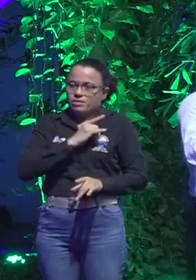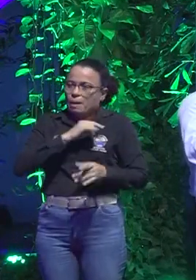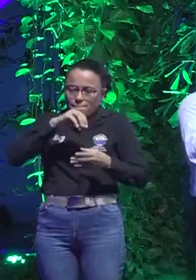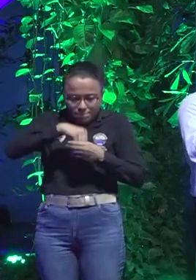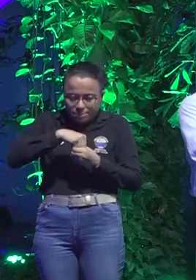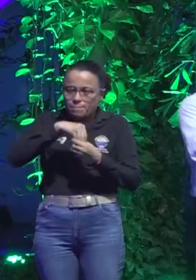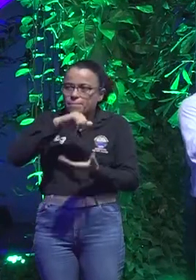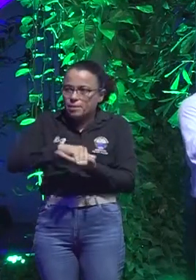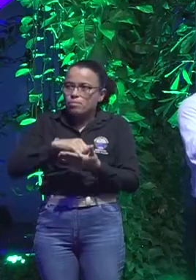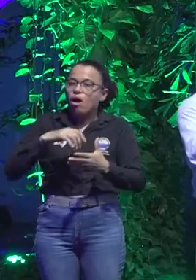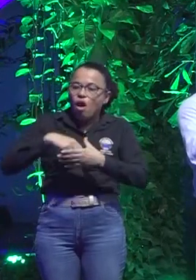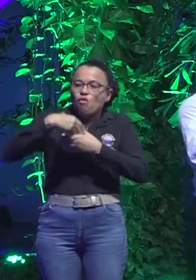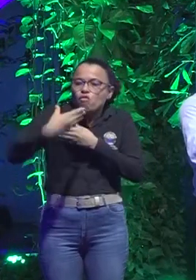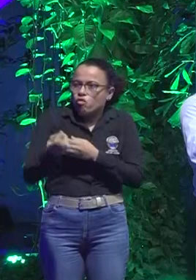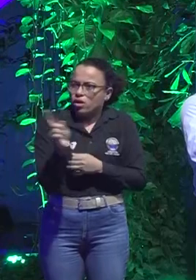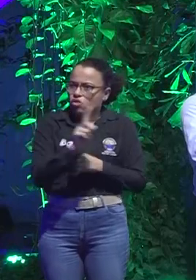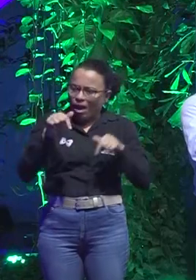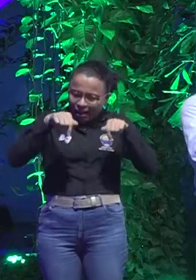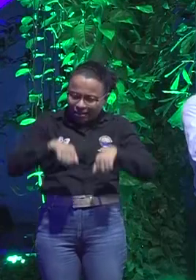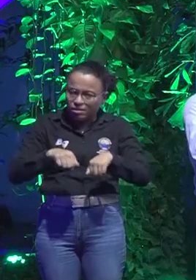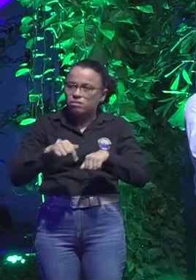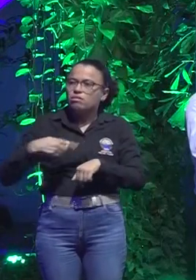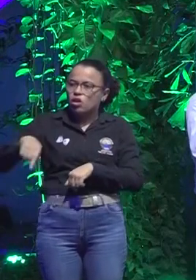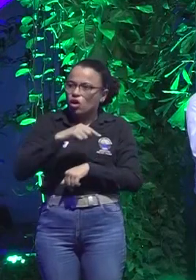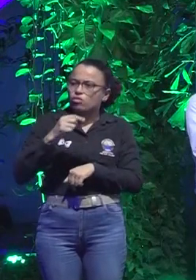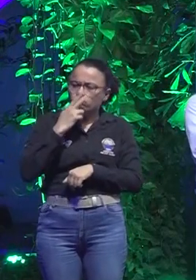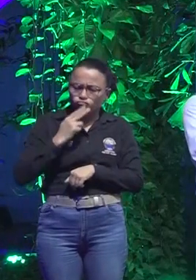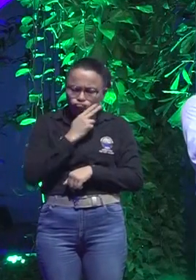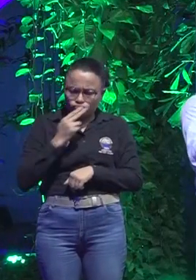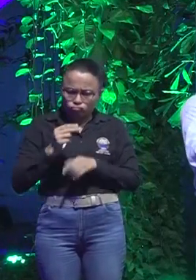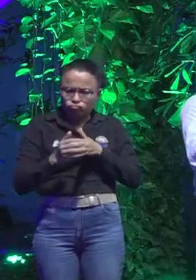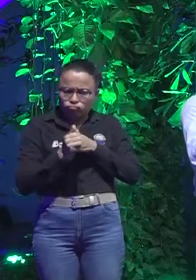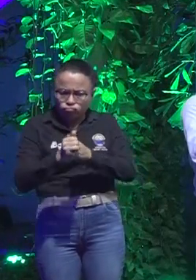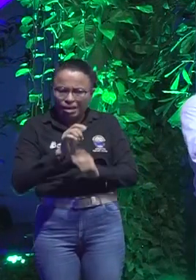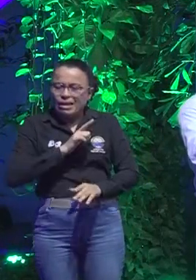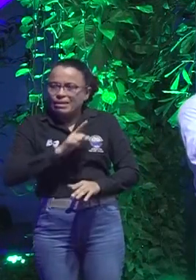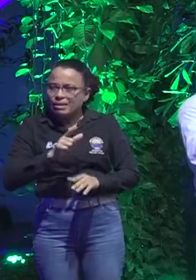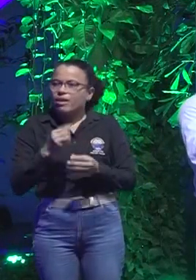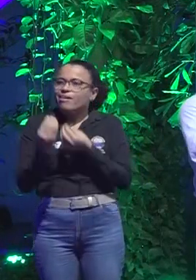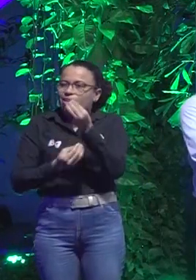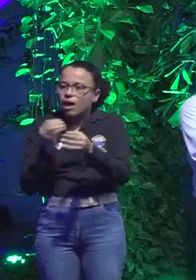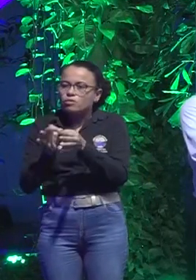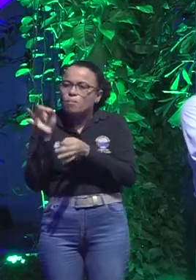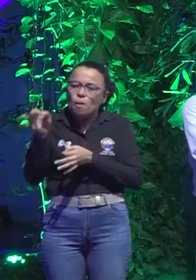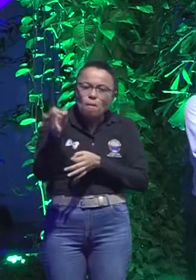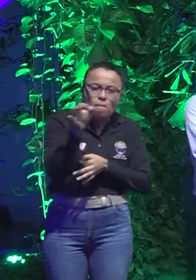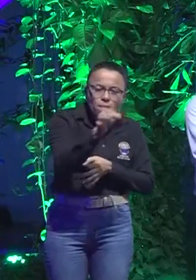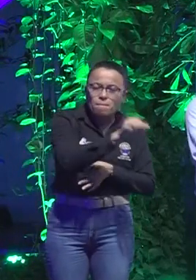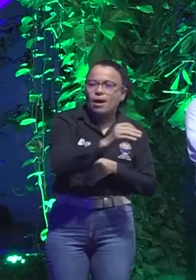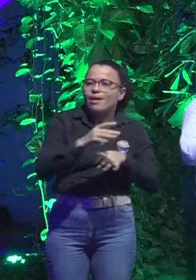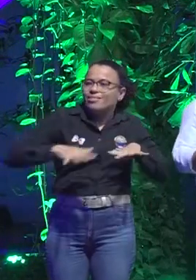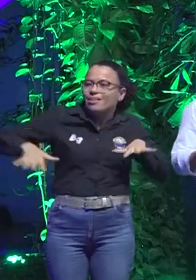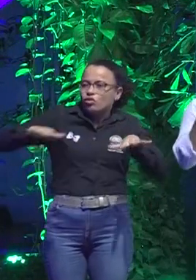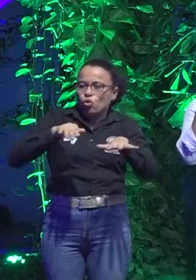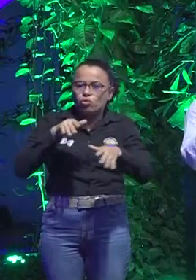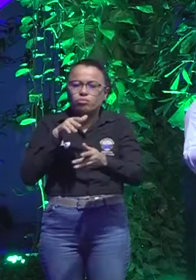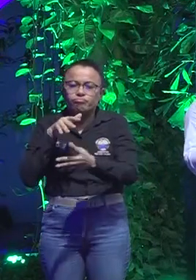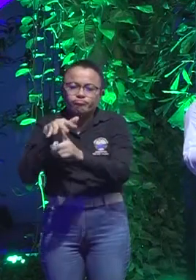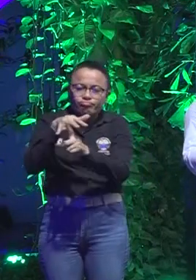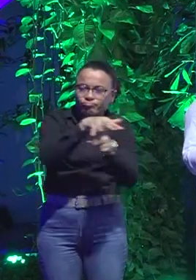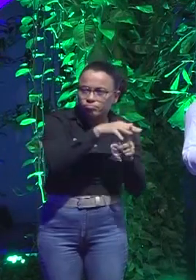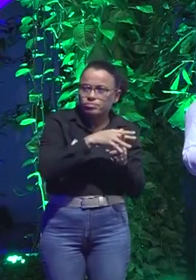hacen comprometidos y esa pequeña bonificación lo lleva a salir a territorio, a ir a los municipios, a formular proyectos cada vez más pertinentes